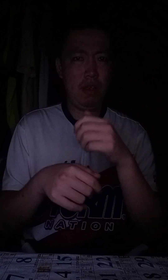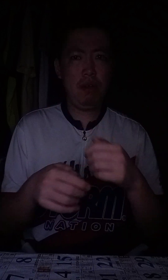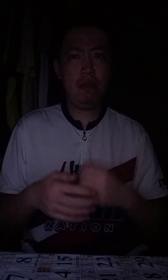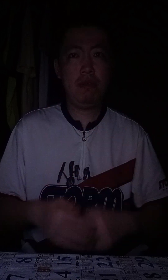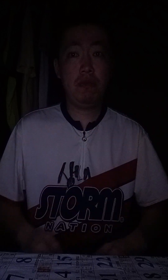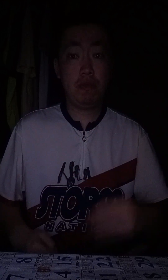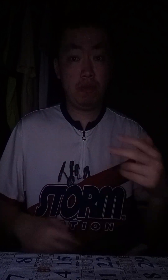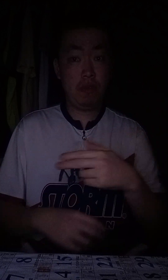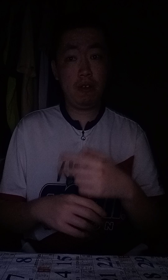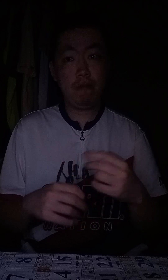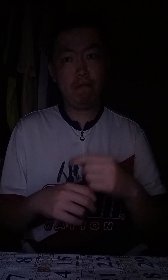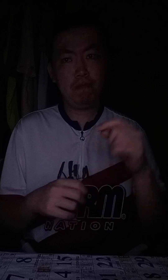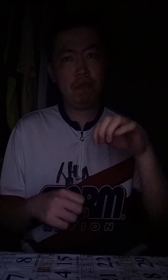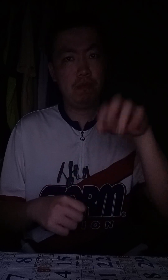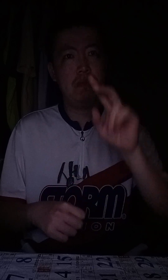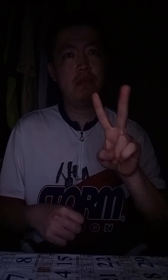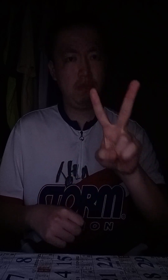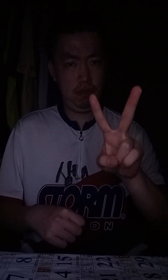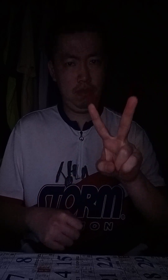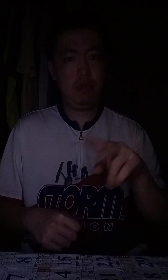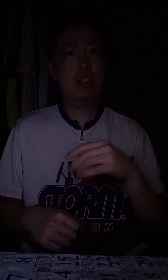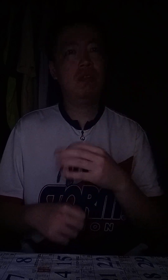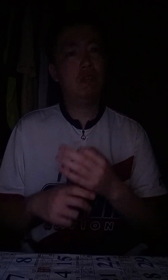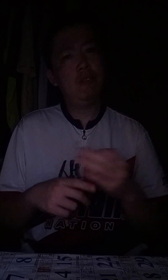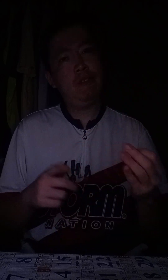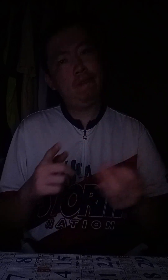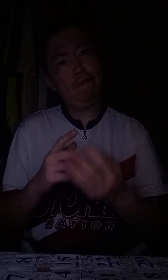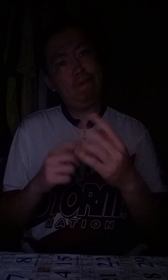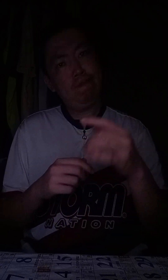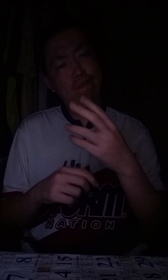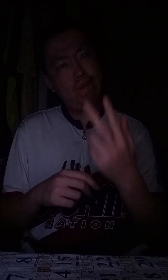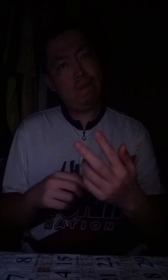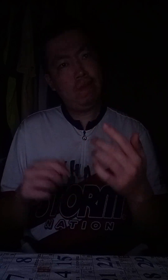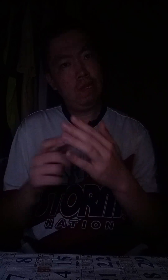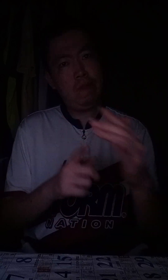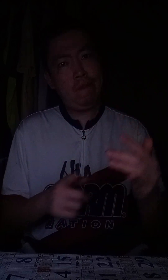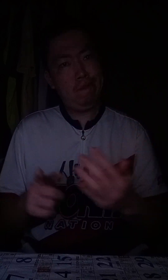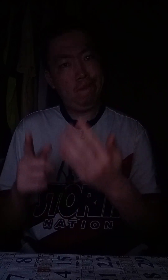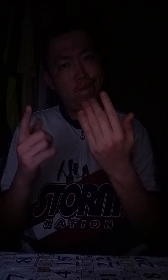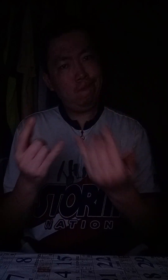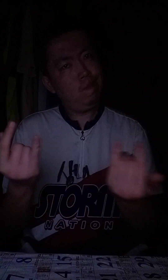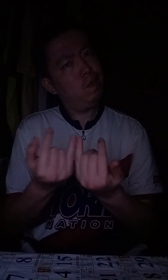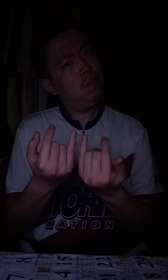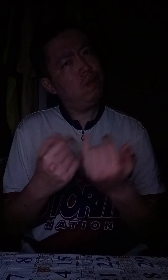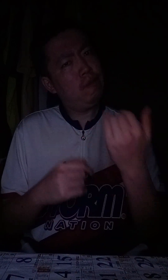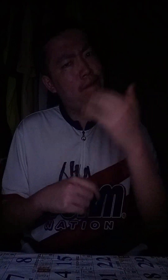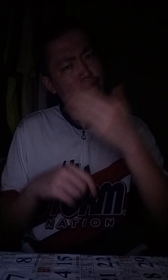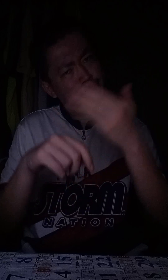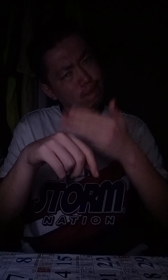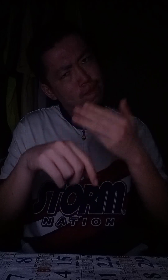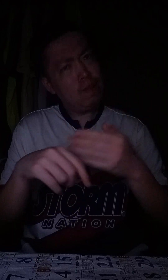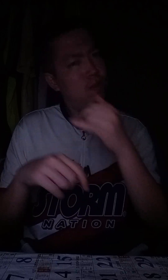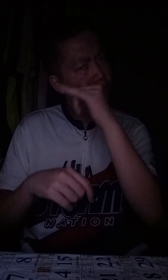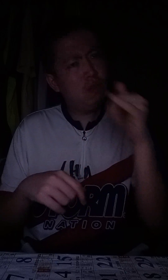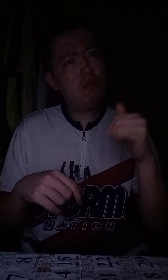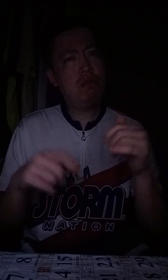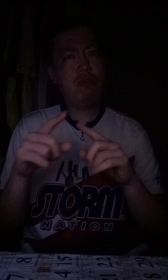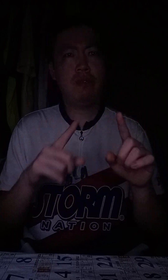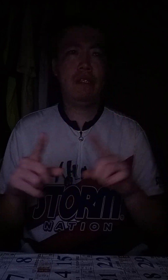버스 수리에 들어가는 비용은 2억 원. 2013년 만들어진 옛 모델이라 고장이 잦을 수 있기 때문에 차라리 돈을